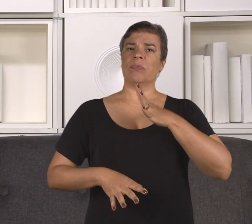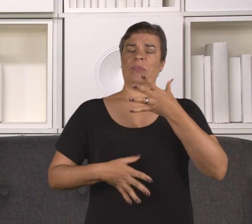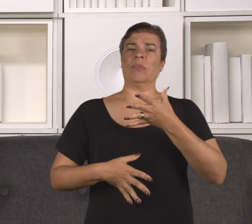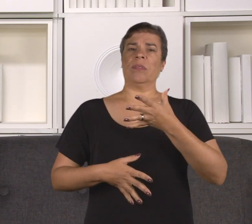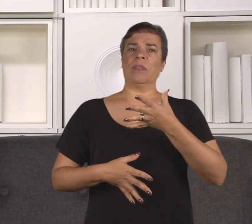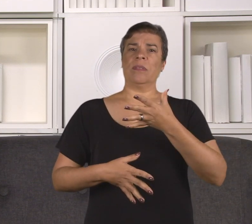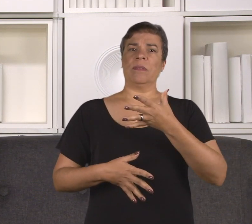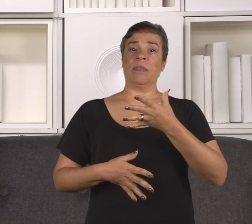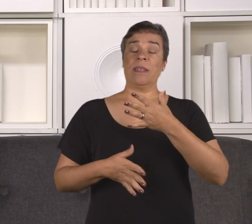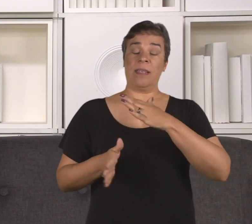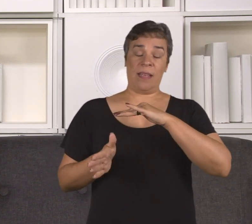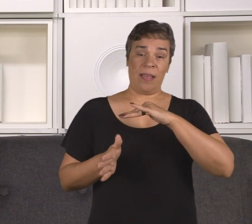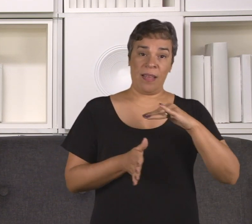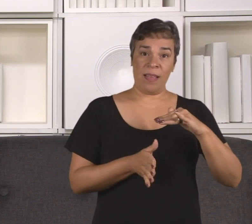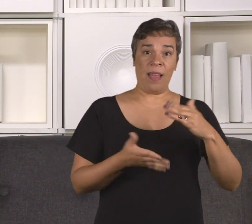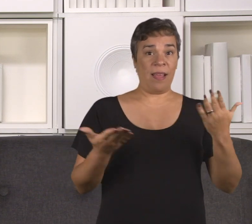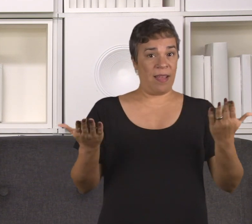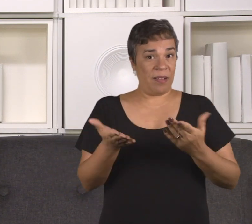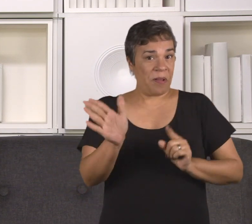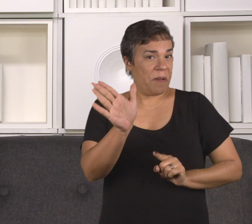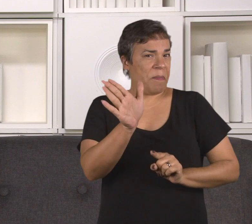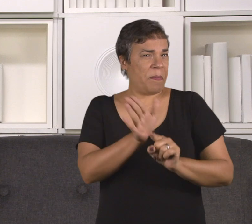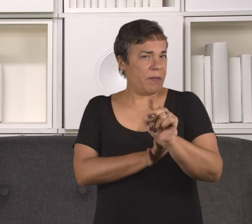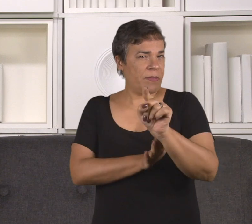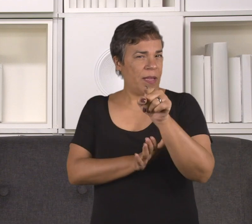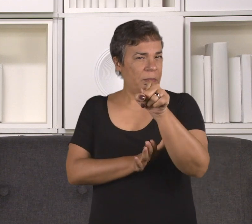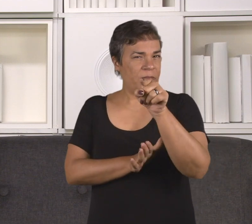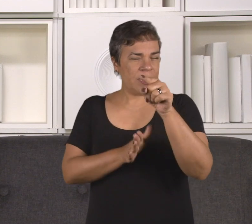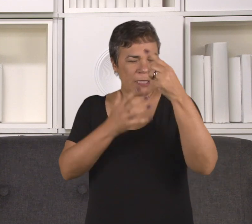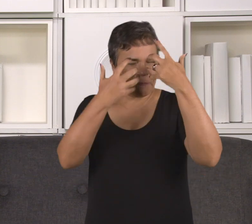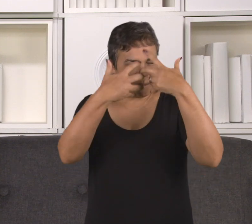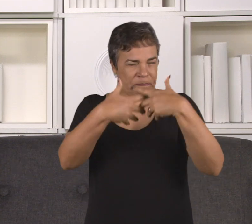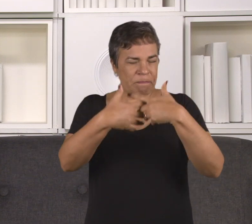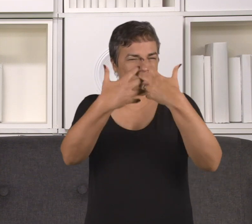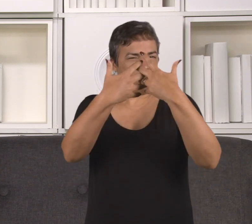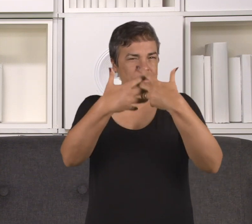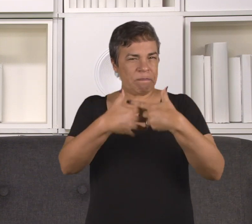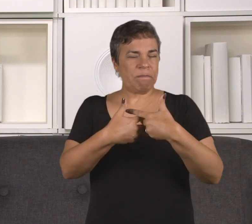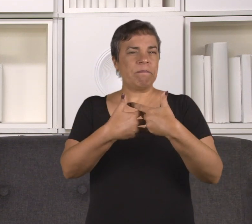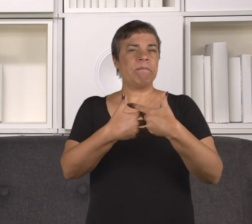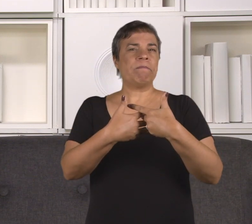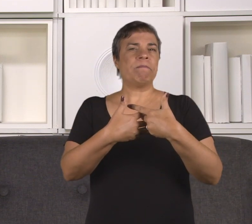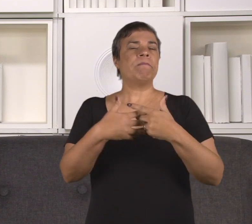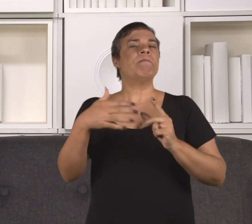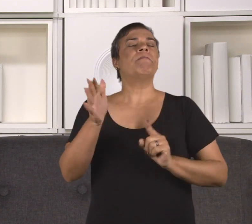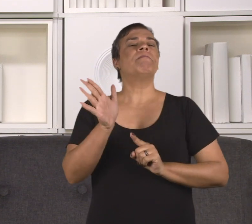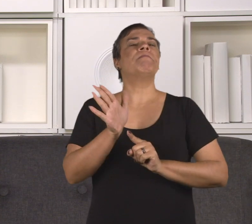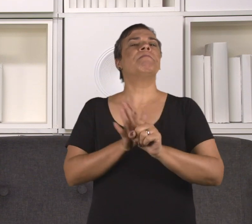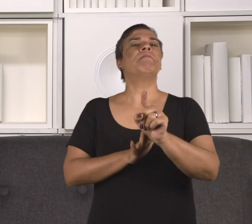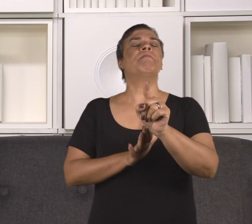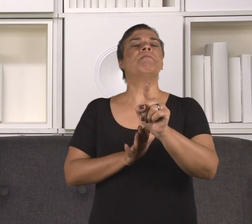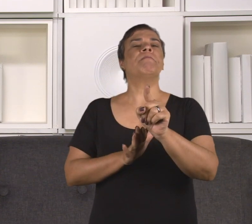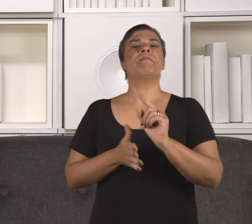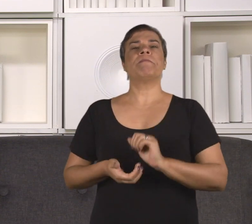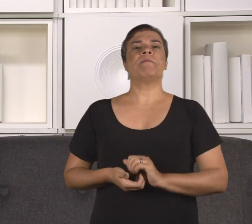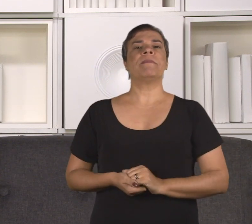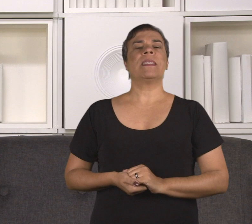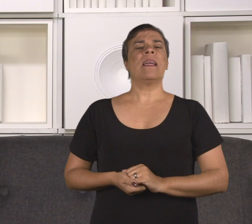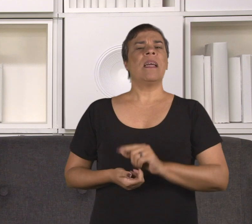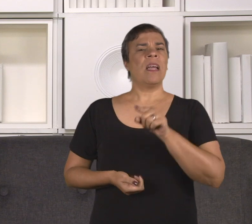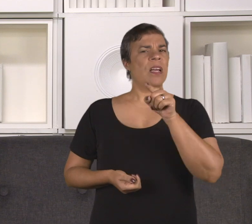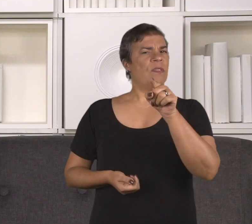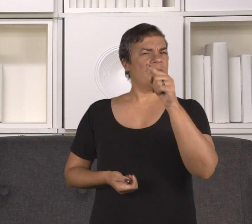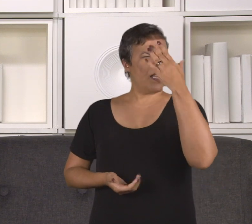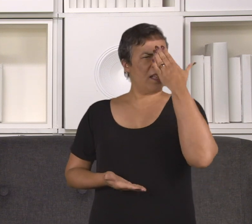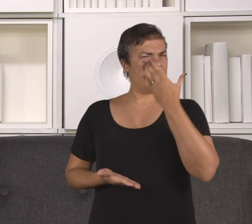Então eu queria perguntar para você e sugerir para a sua roda de conversa, queria perguntar isso, que você